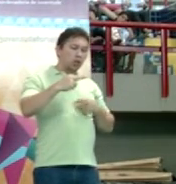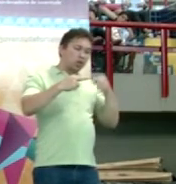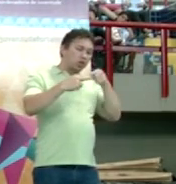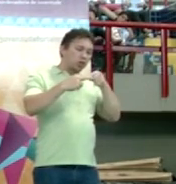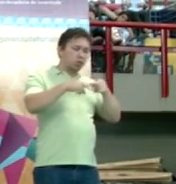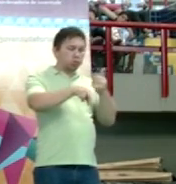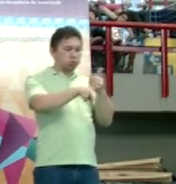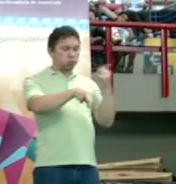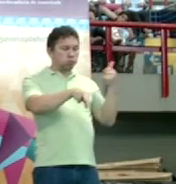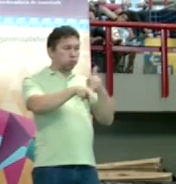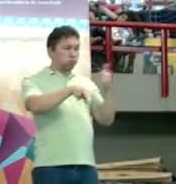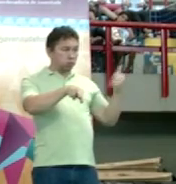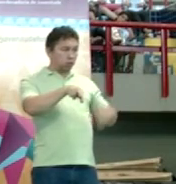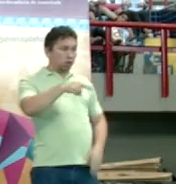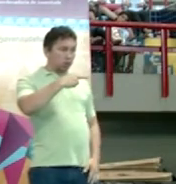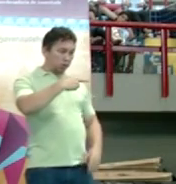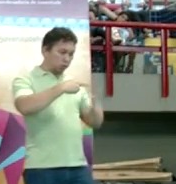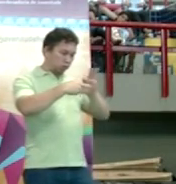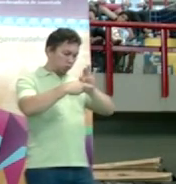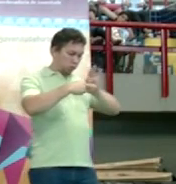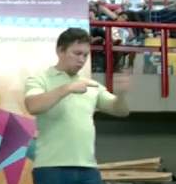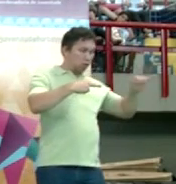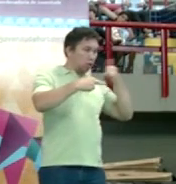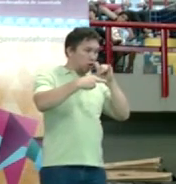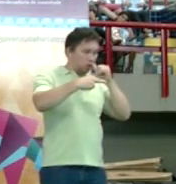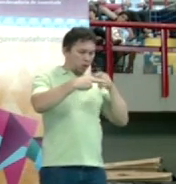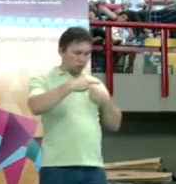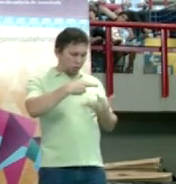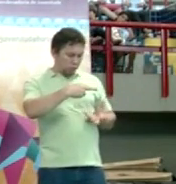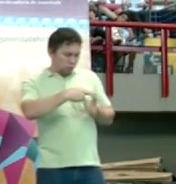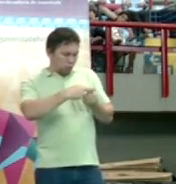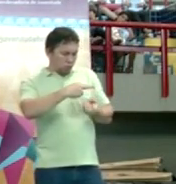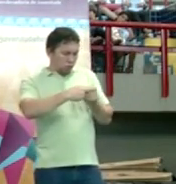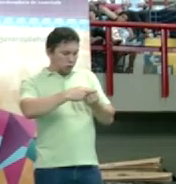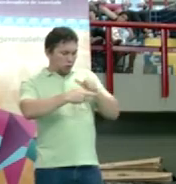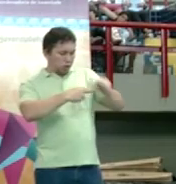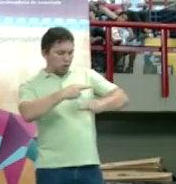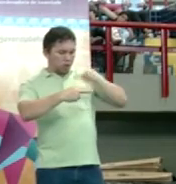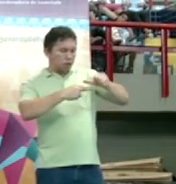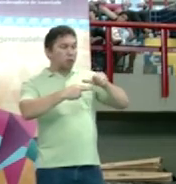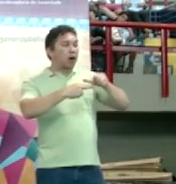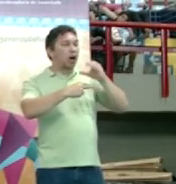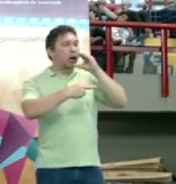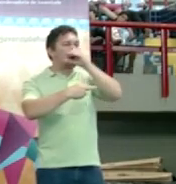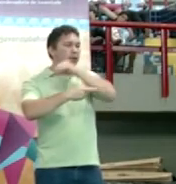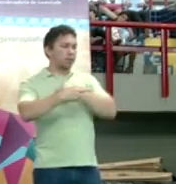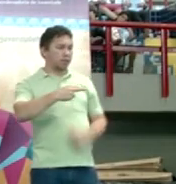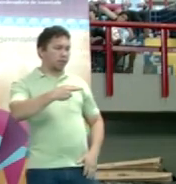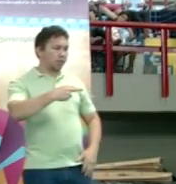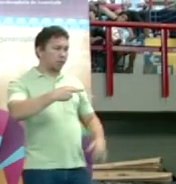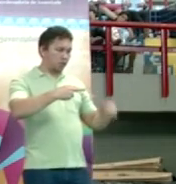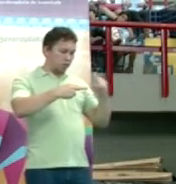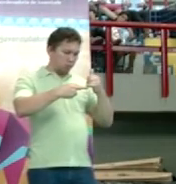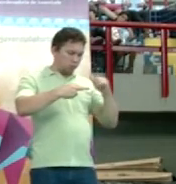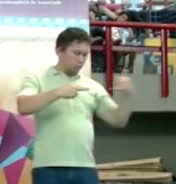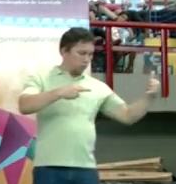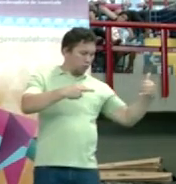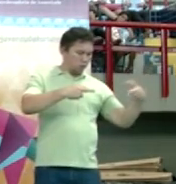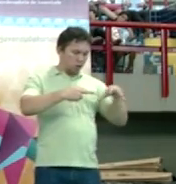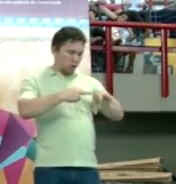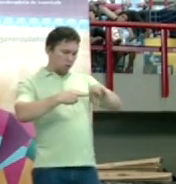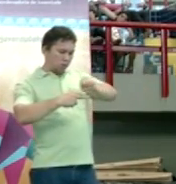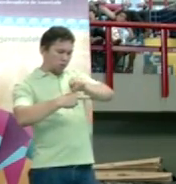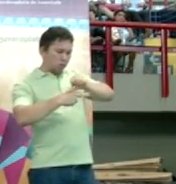resistência? Pegar energia elétrica e transformar em calor. Pegar energia elétrica e transformar